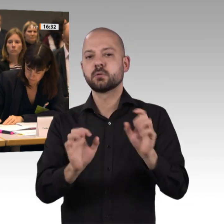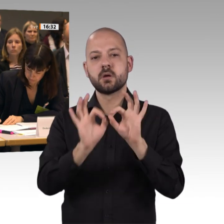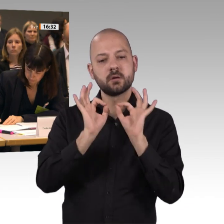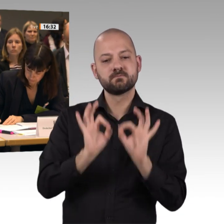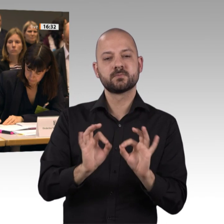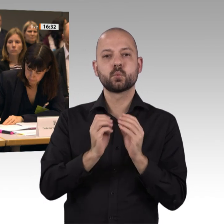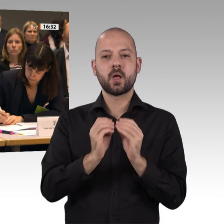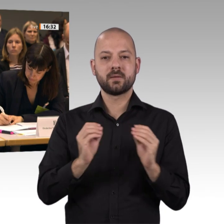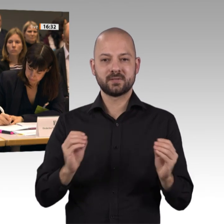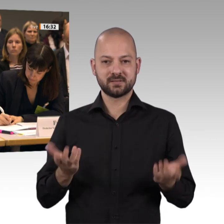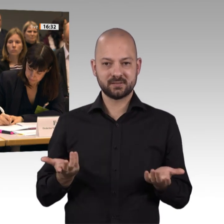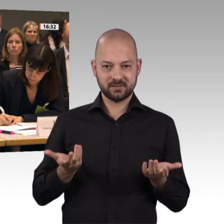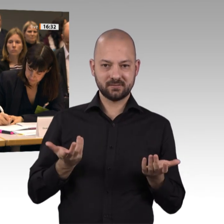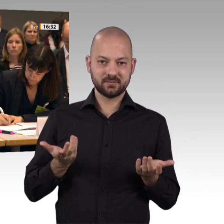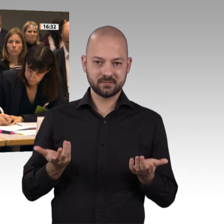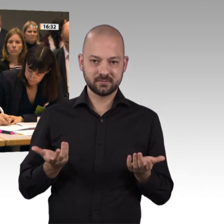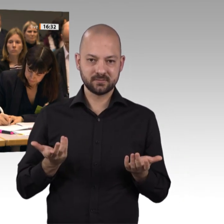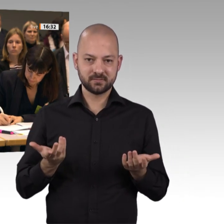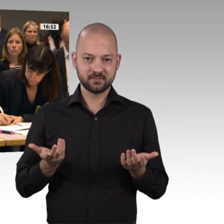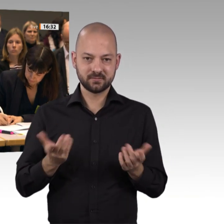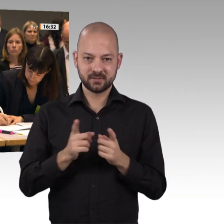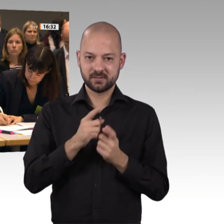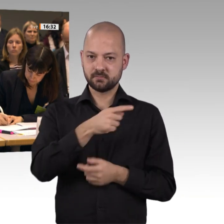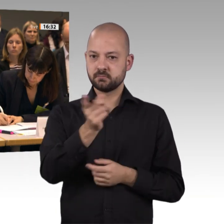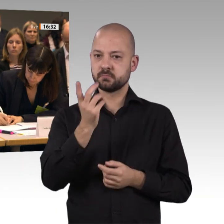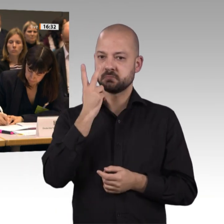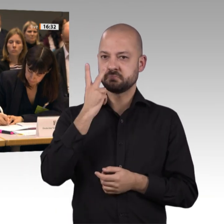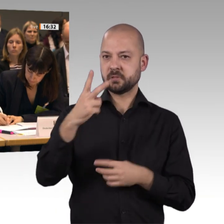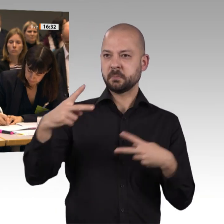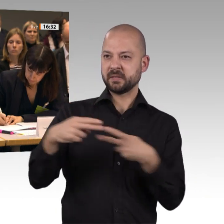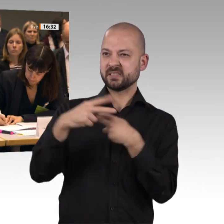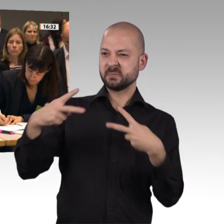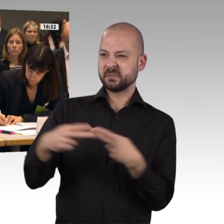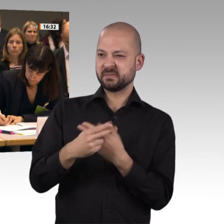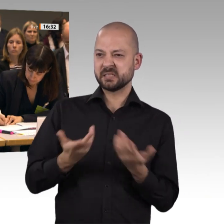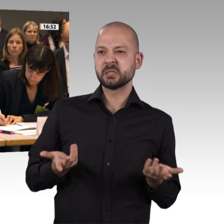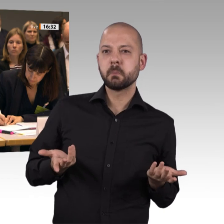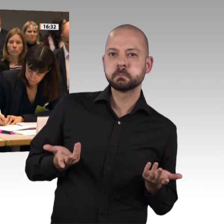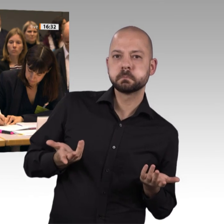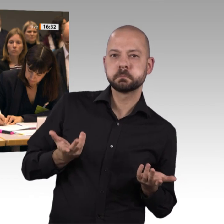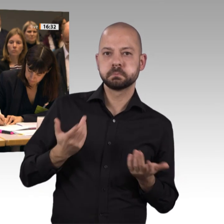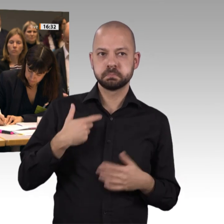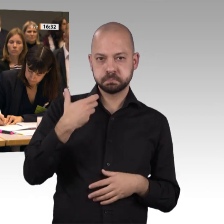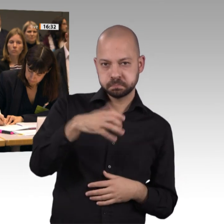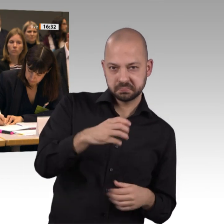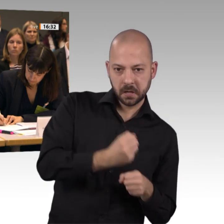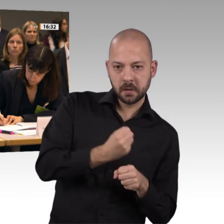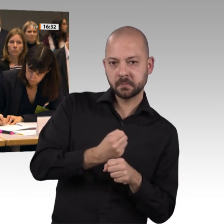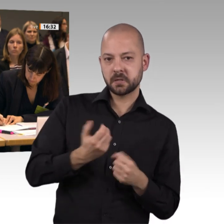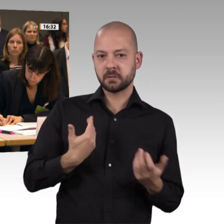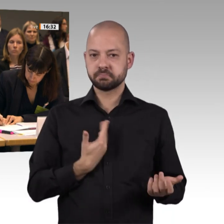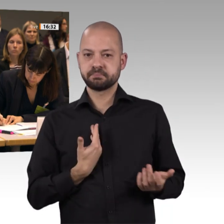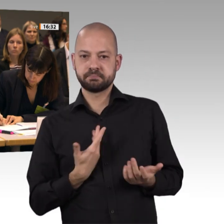Millionen, müssen wir natürlich auch über eine Erhöhung nachdenken, damit wir mit dem Ausbau der IOTBs vorankommen. Was ganz wichtig wäre, hier eine